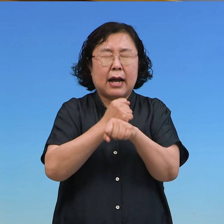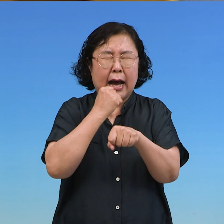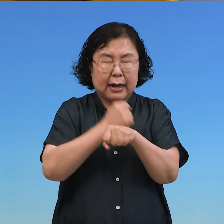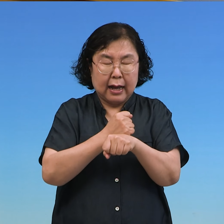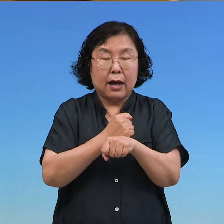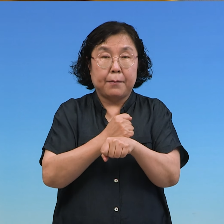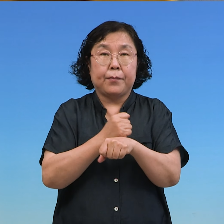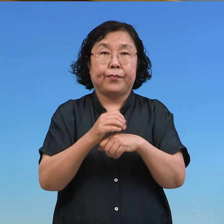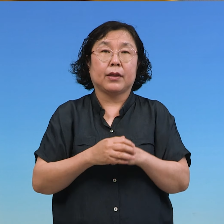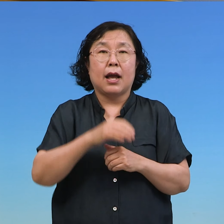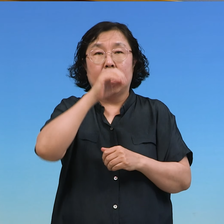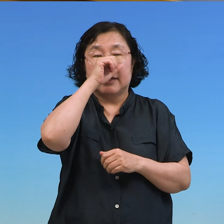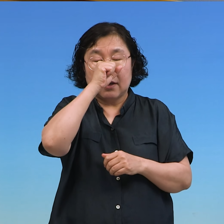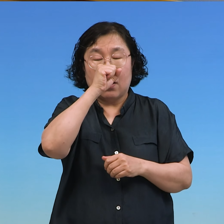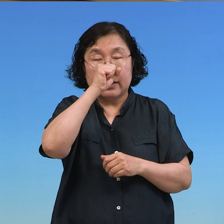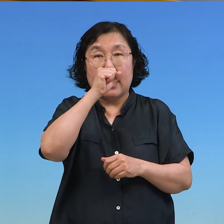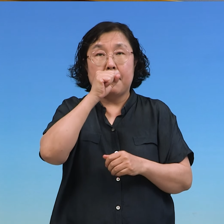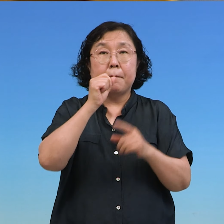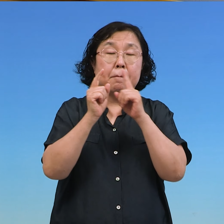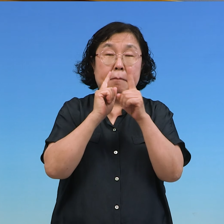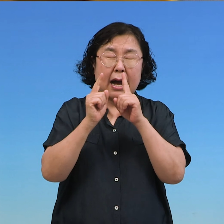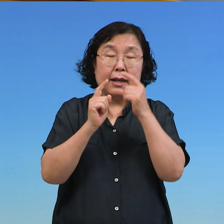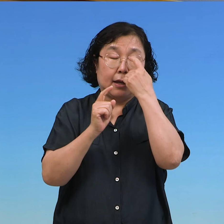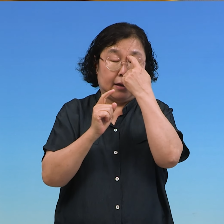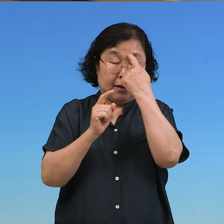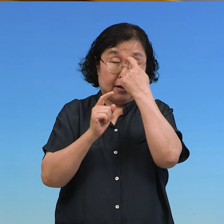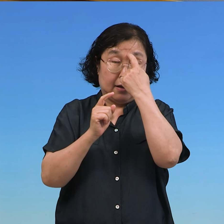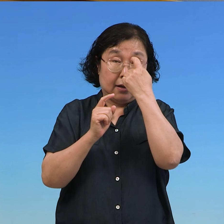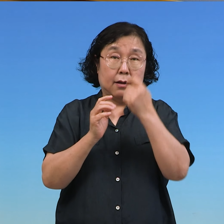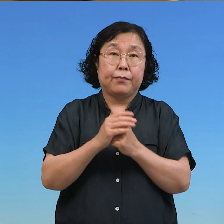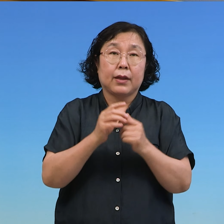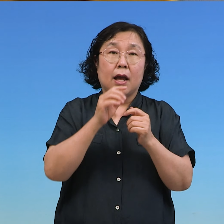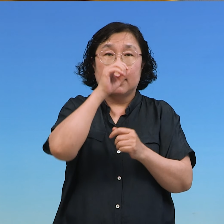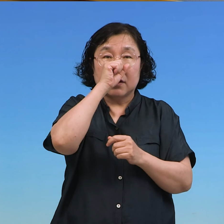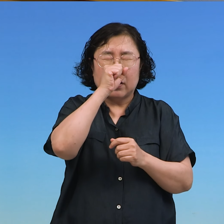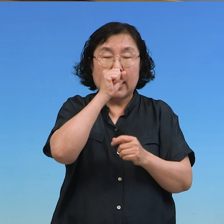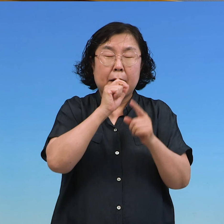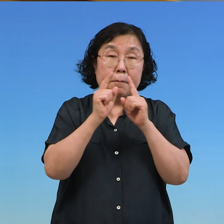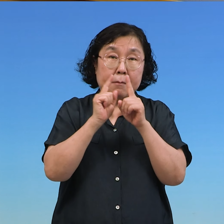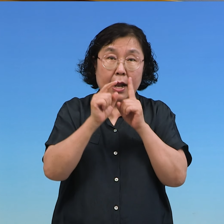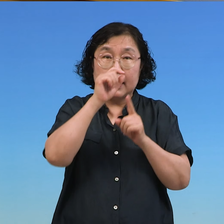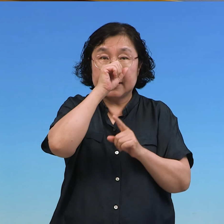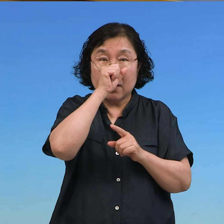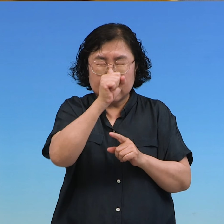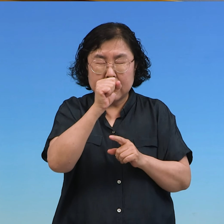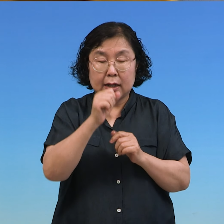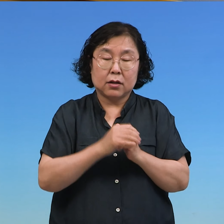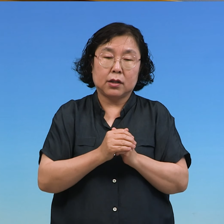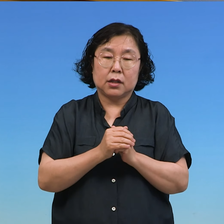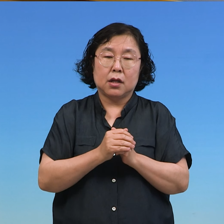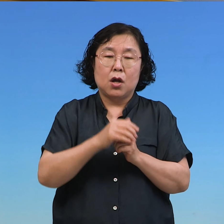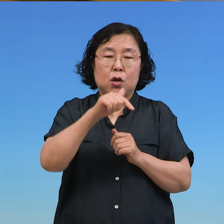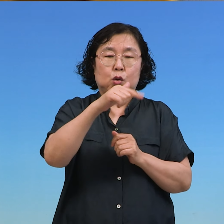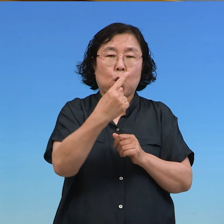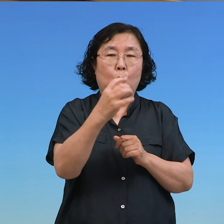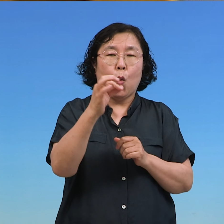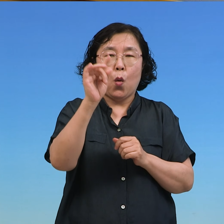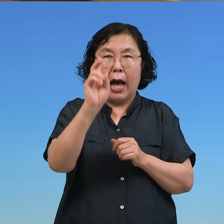선한 말을 하여 할 때 선한 이게 히브리어로 노함이라는 단어인데요 기쁨을 주는